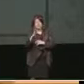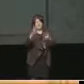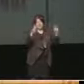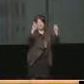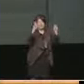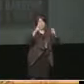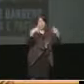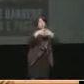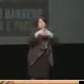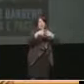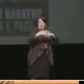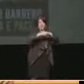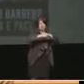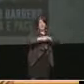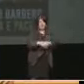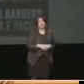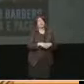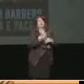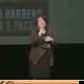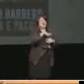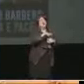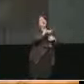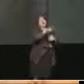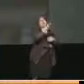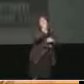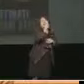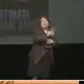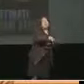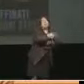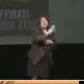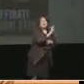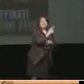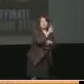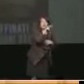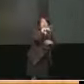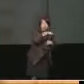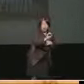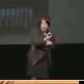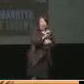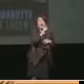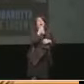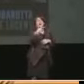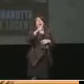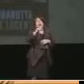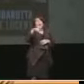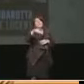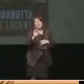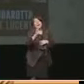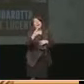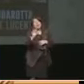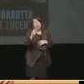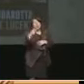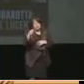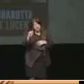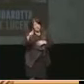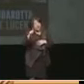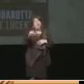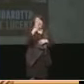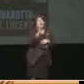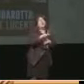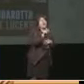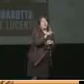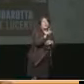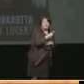di Tasto l'omaggio di Eraldo Affinati a Mario Rigonister Bruno Gambarotta che saluto perché l'ho visto da qualche parte su Fruttero e Lucentini